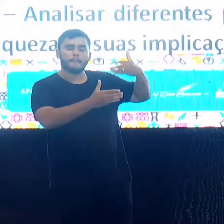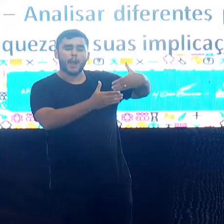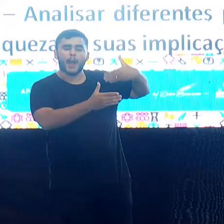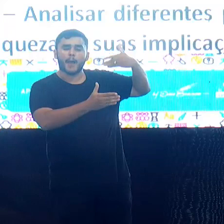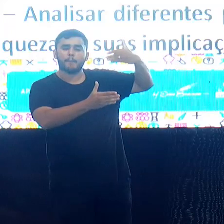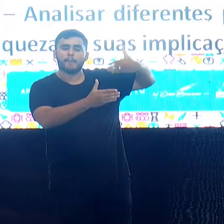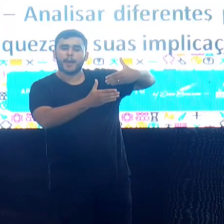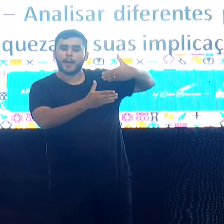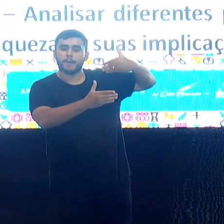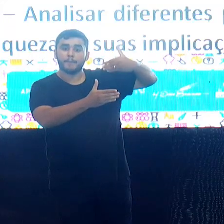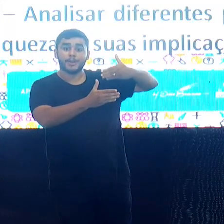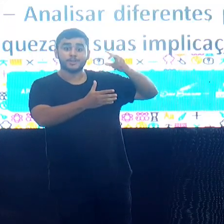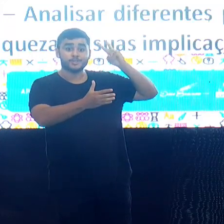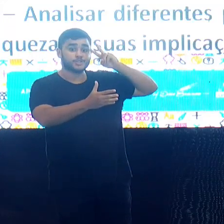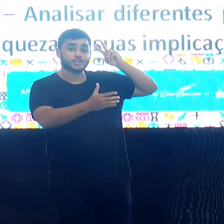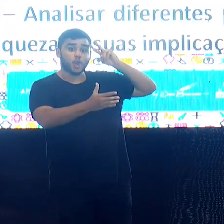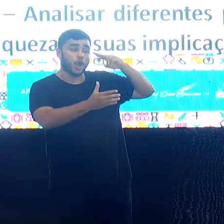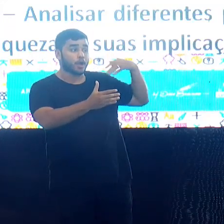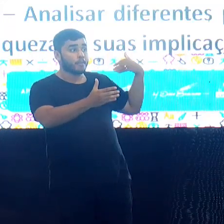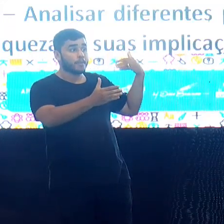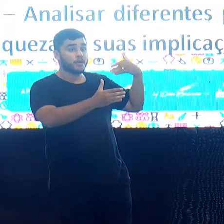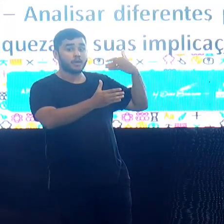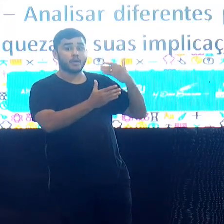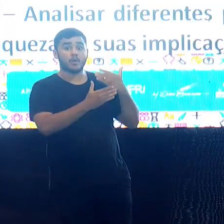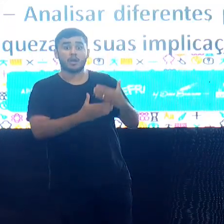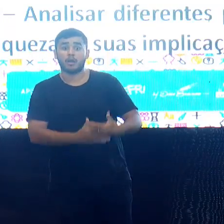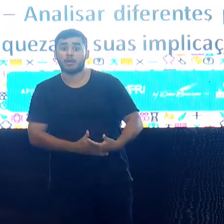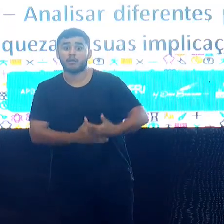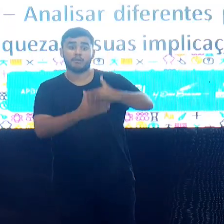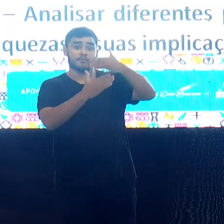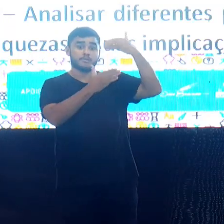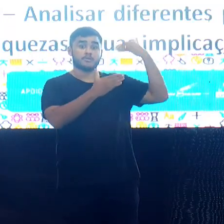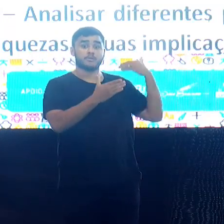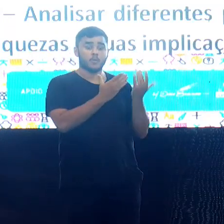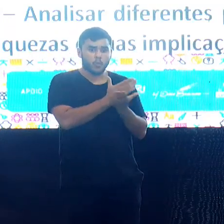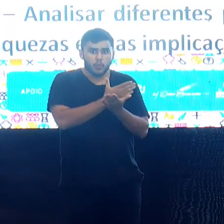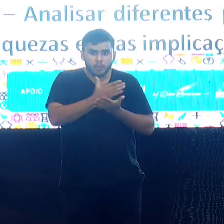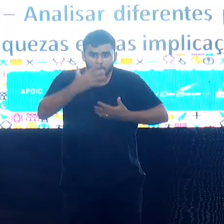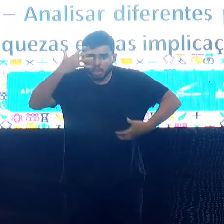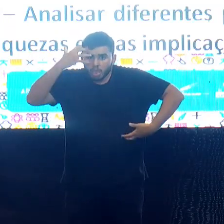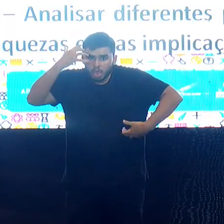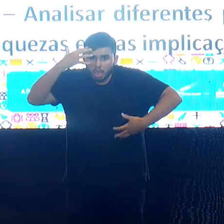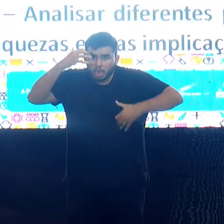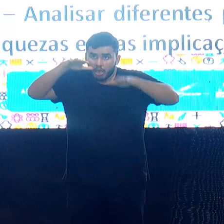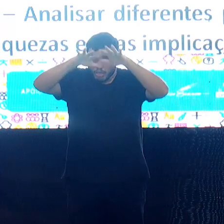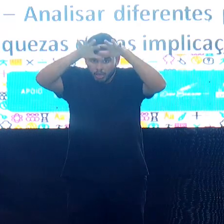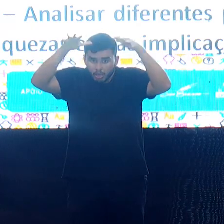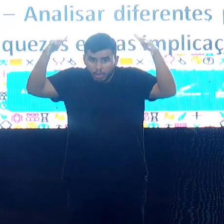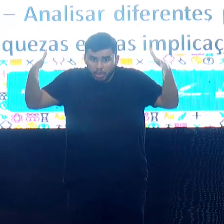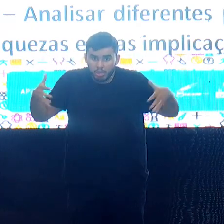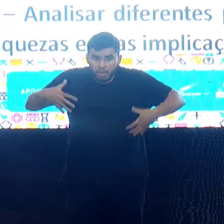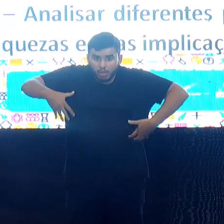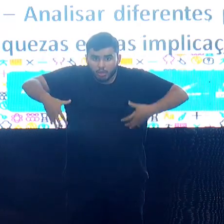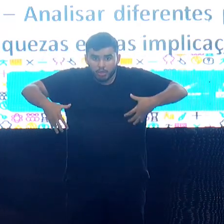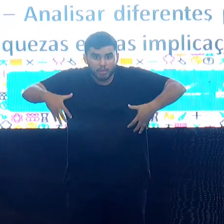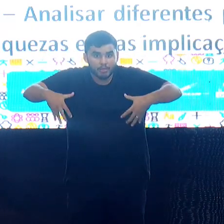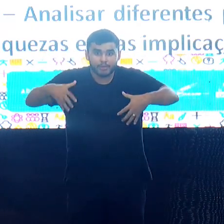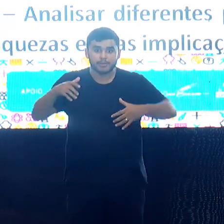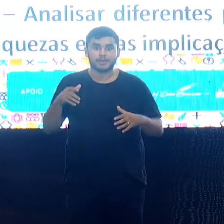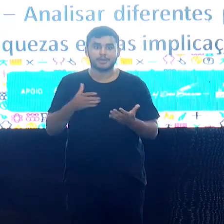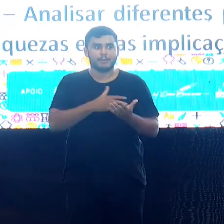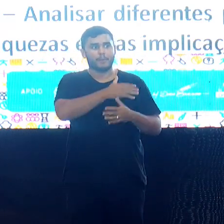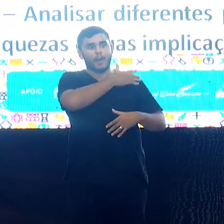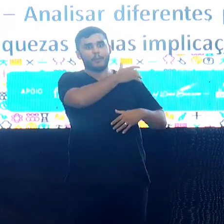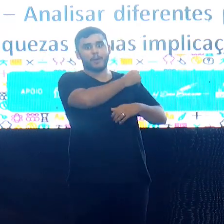história. Nós vamos pegar desde as sociedades primitivas até a história mais atual. Trabalhando